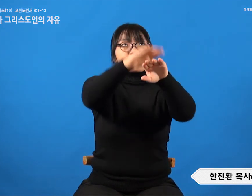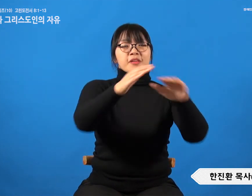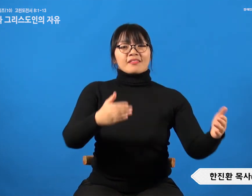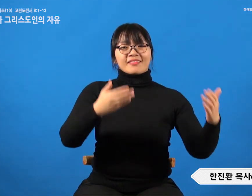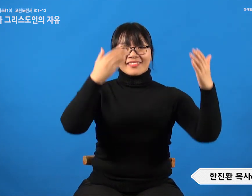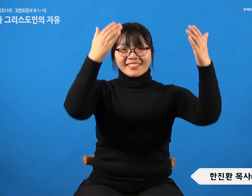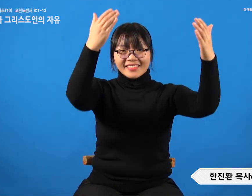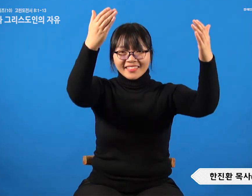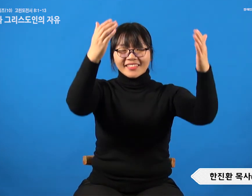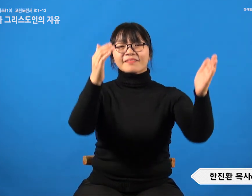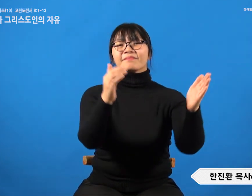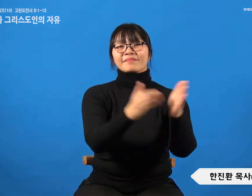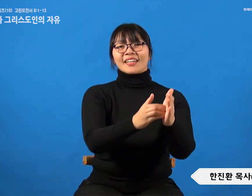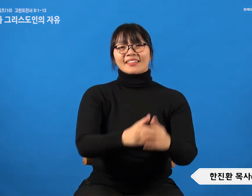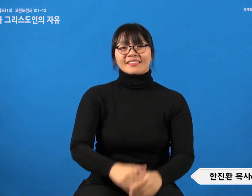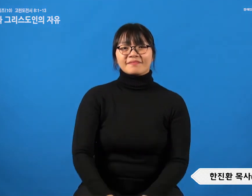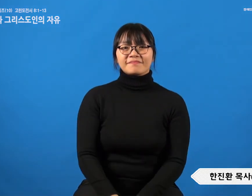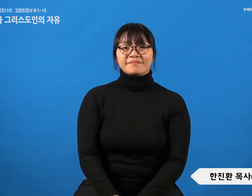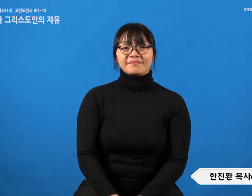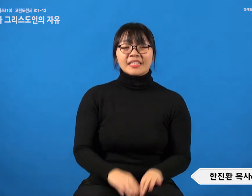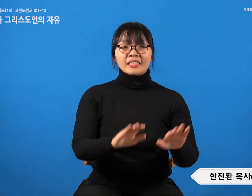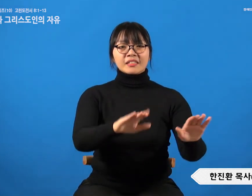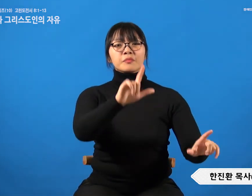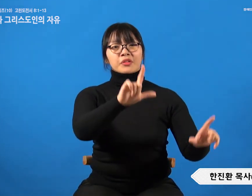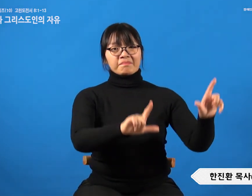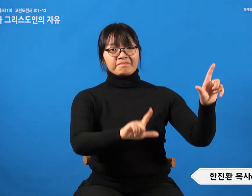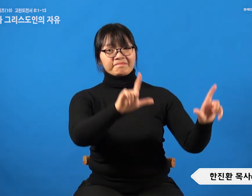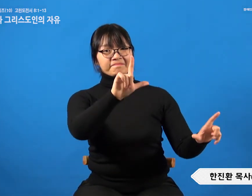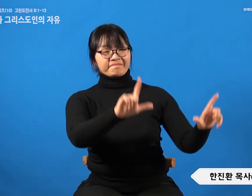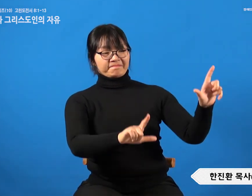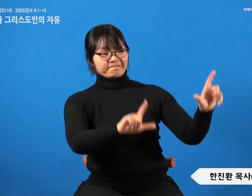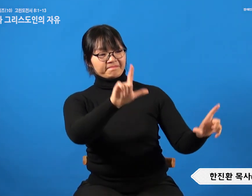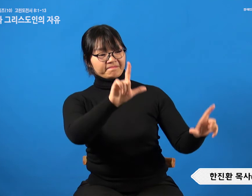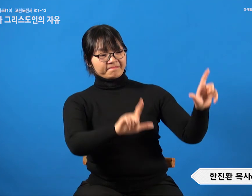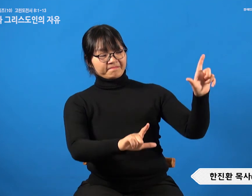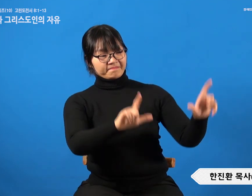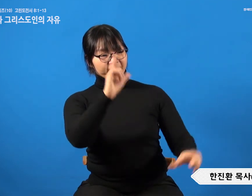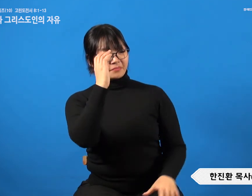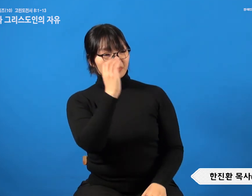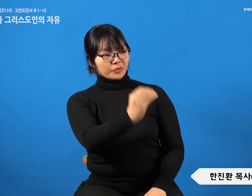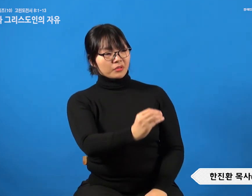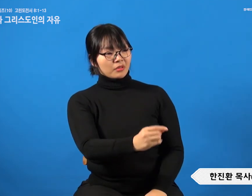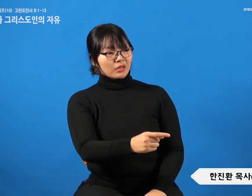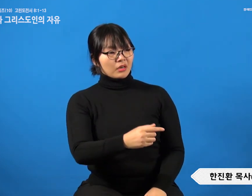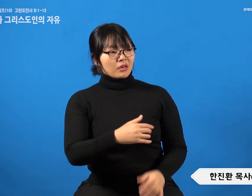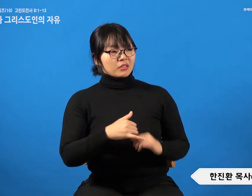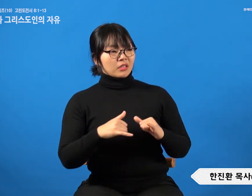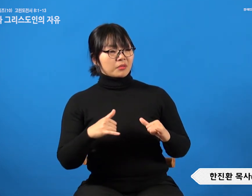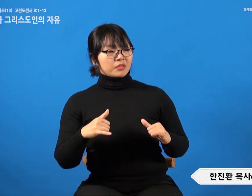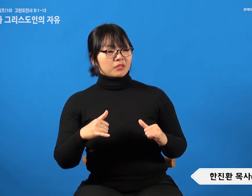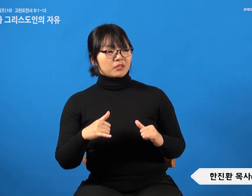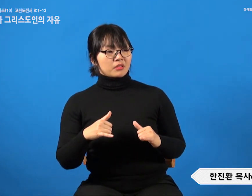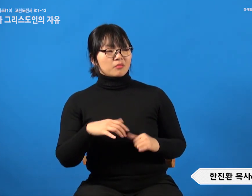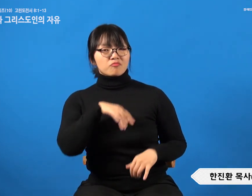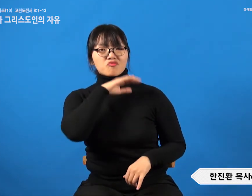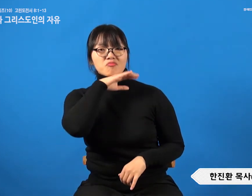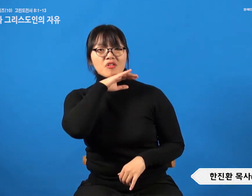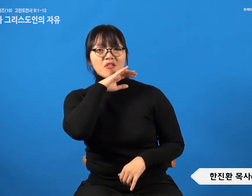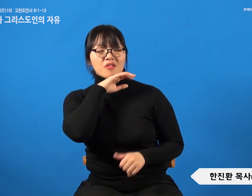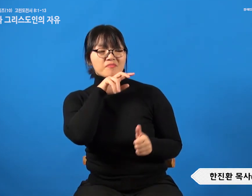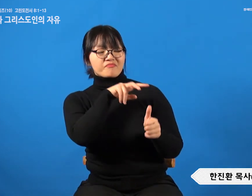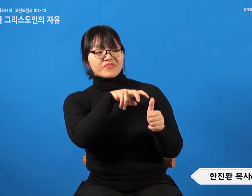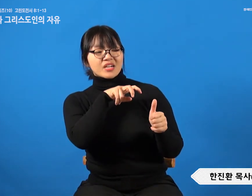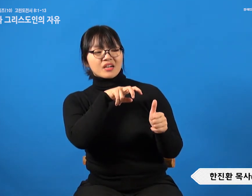예배를 드립니다. 그날 그 광경을 보면서 마음이 뭉클해지지 않는 사람이 한